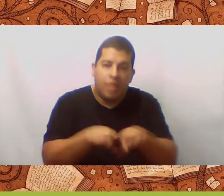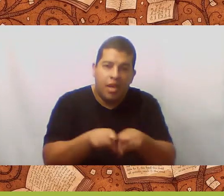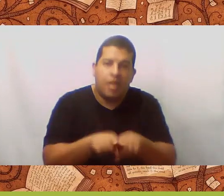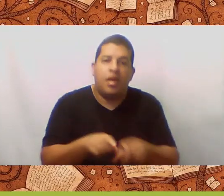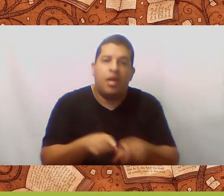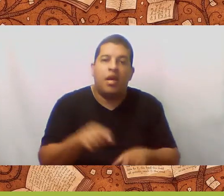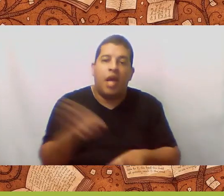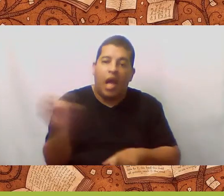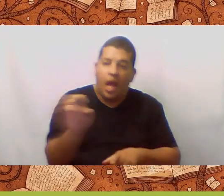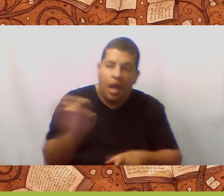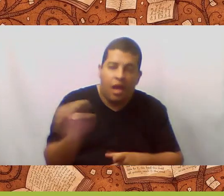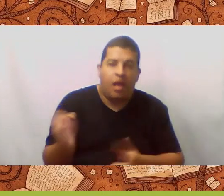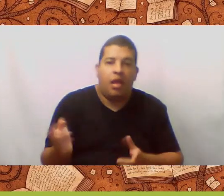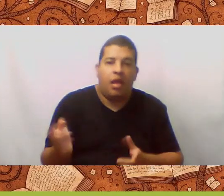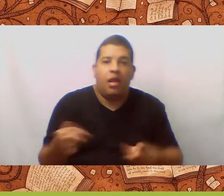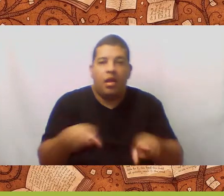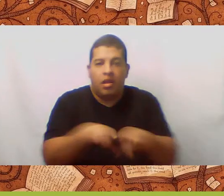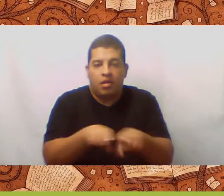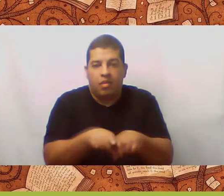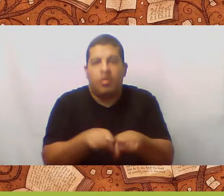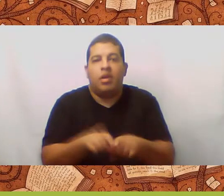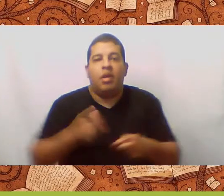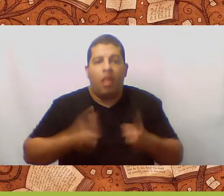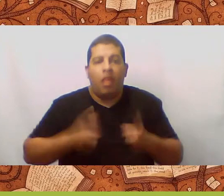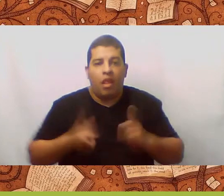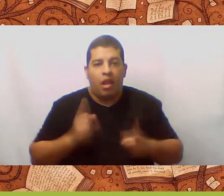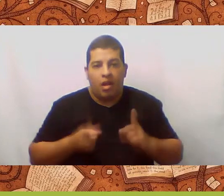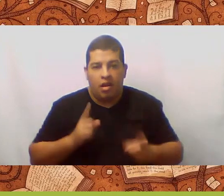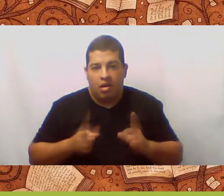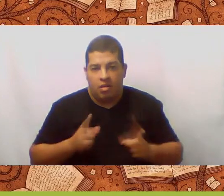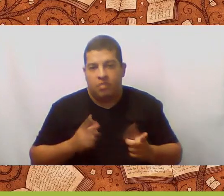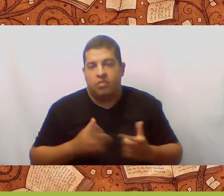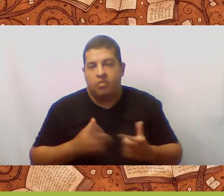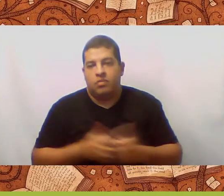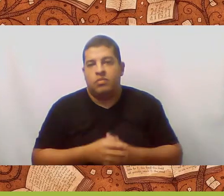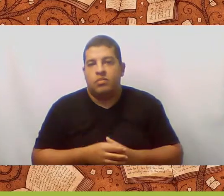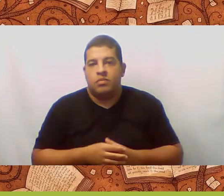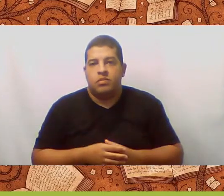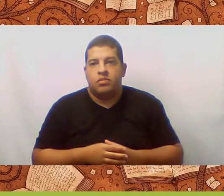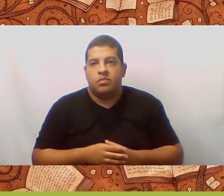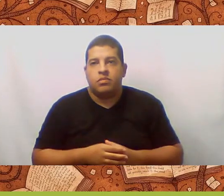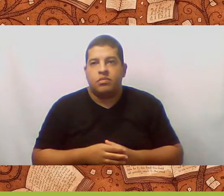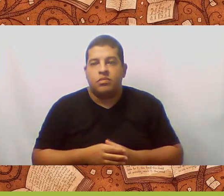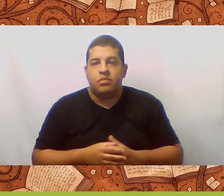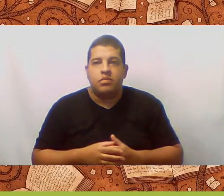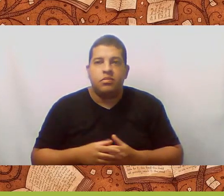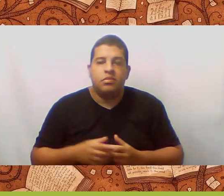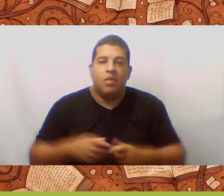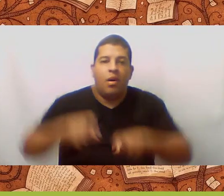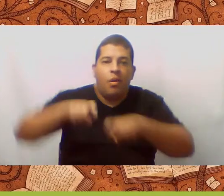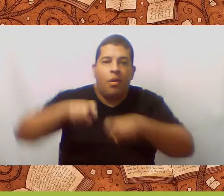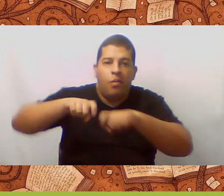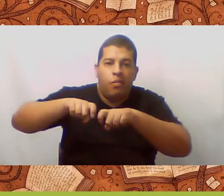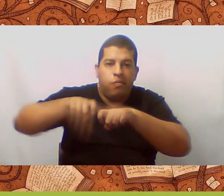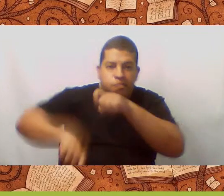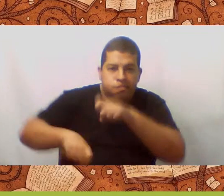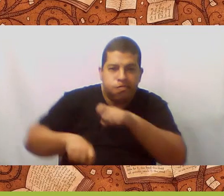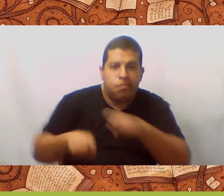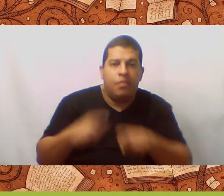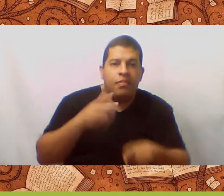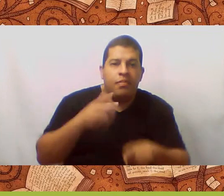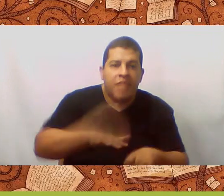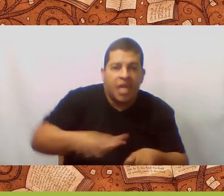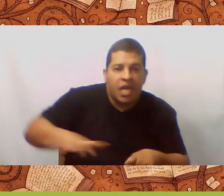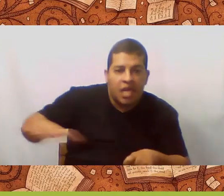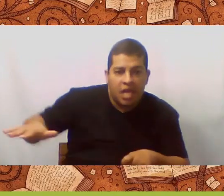trans. Né? Então, o movimento, a pedofilia, que passou a ser considerada como